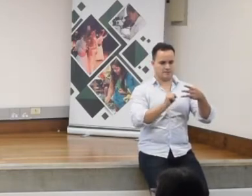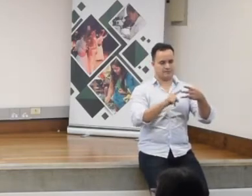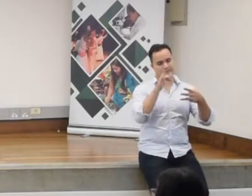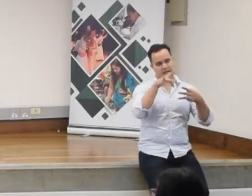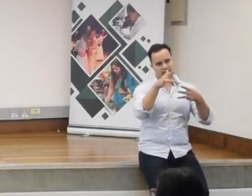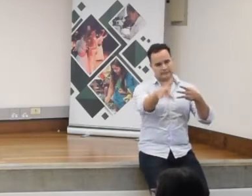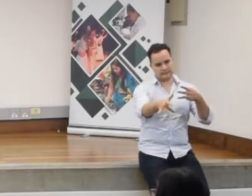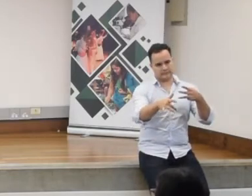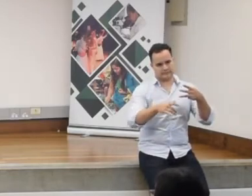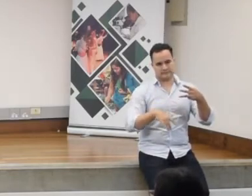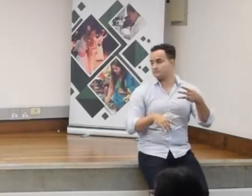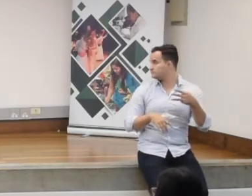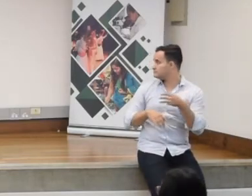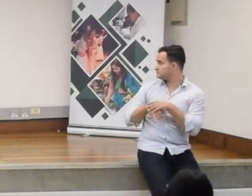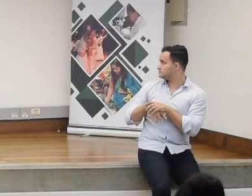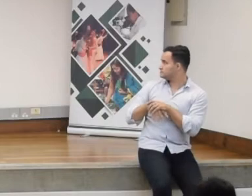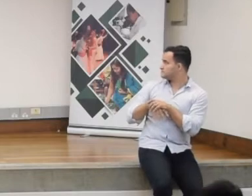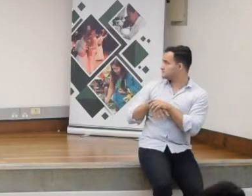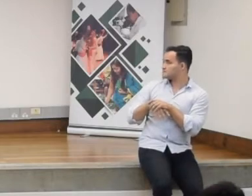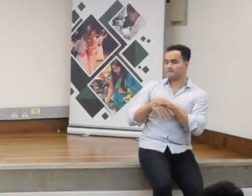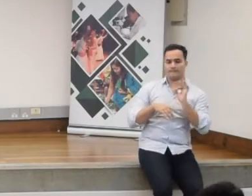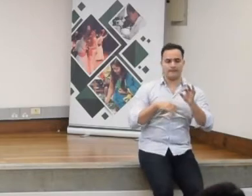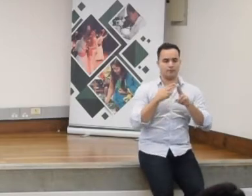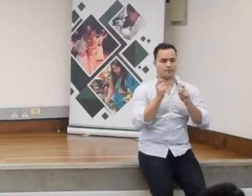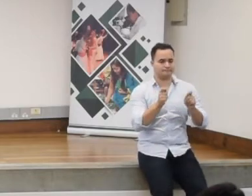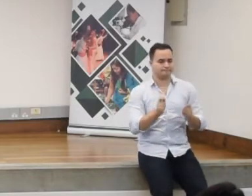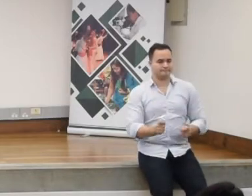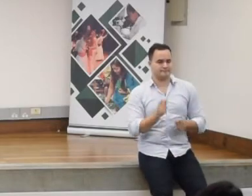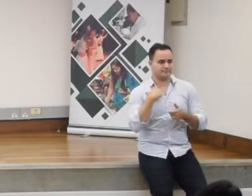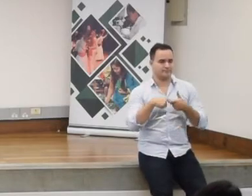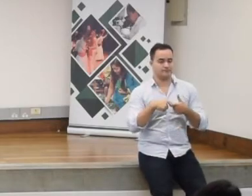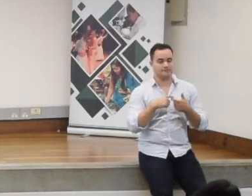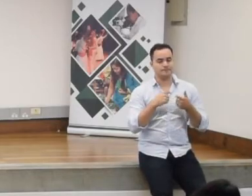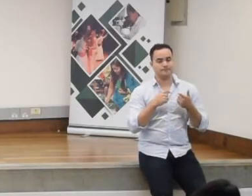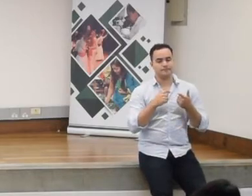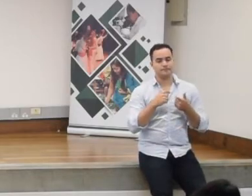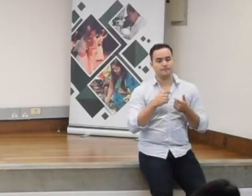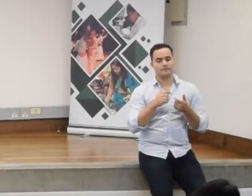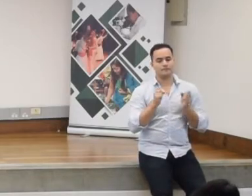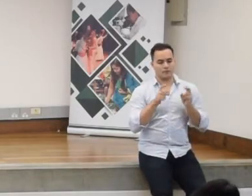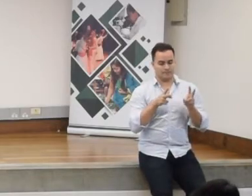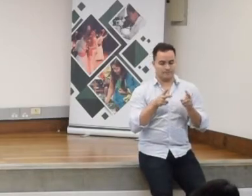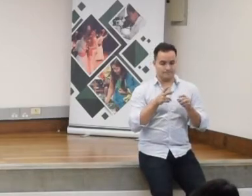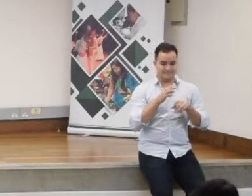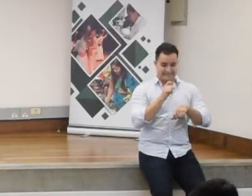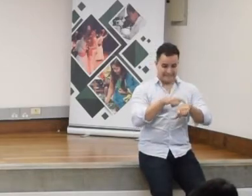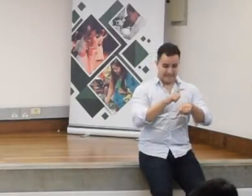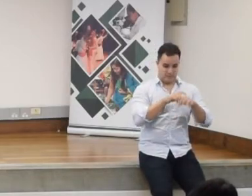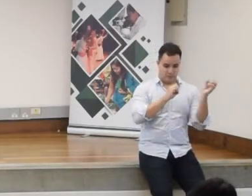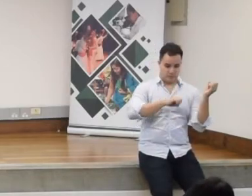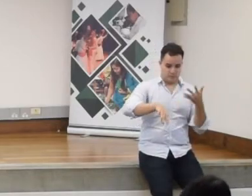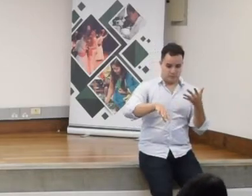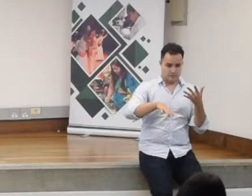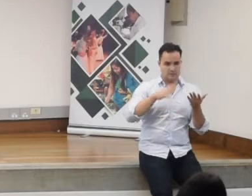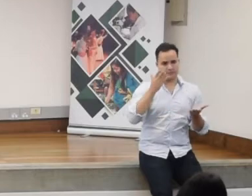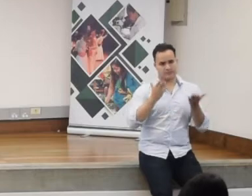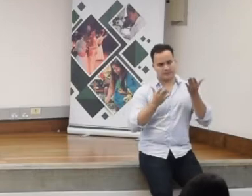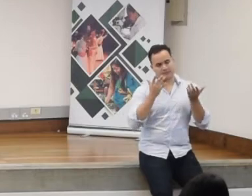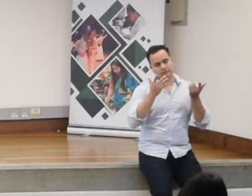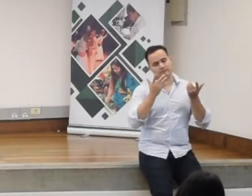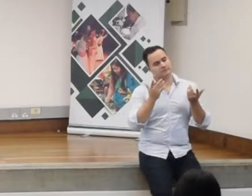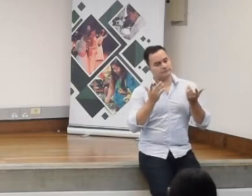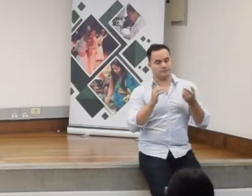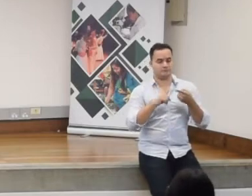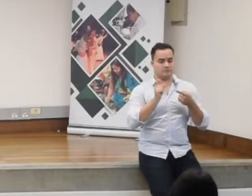También, además de la deserción respecto al tiempo, establece una deserción respecto al espacio. Puede existir deserción cuando